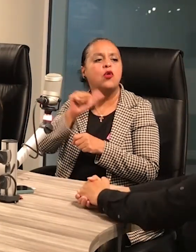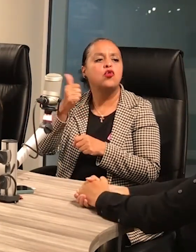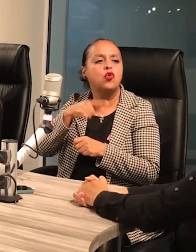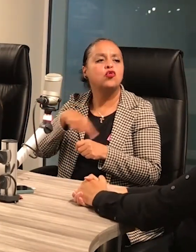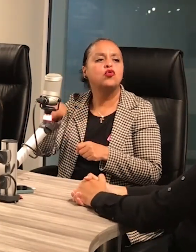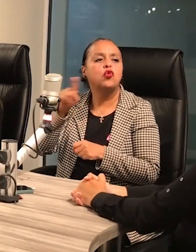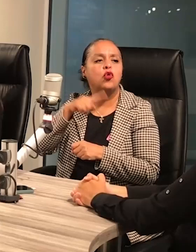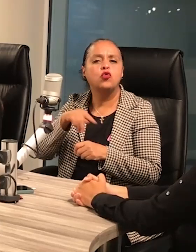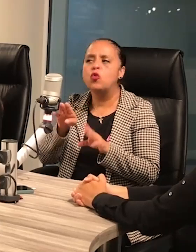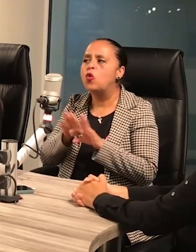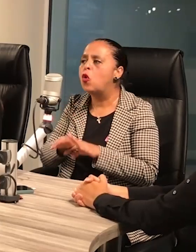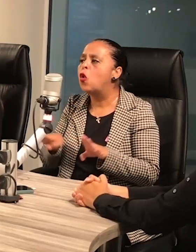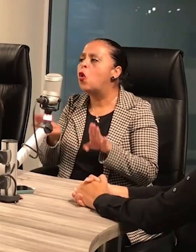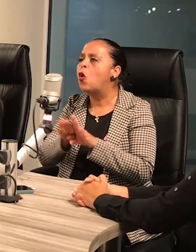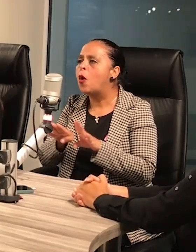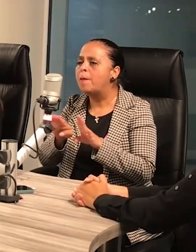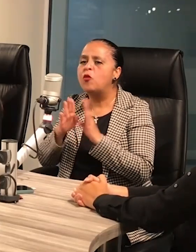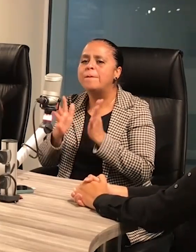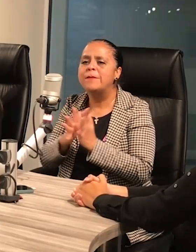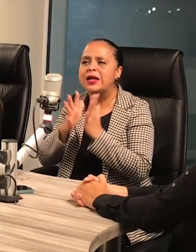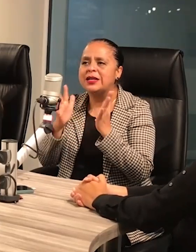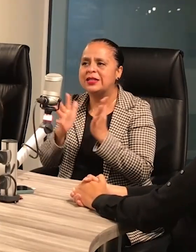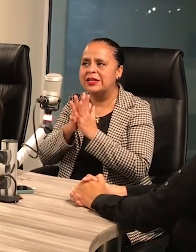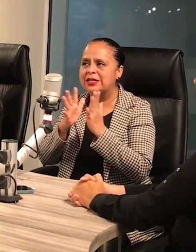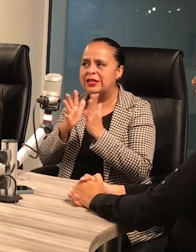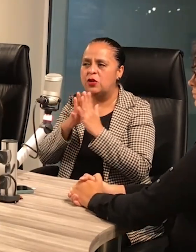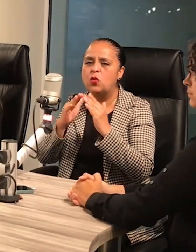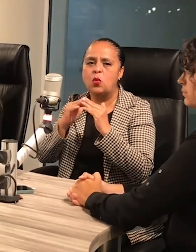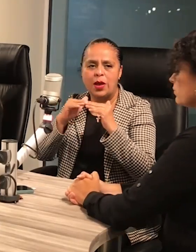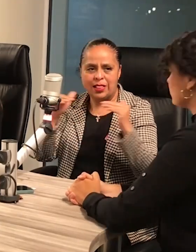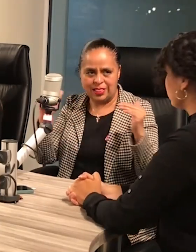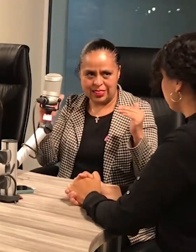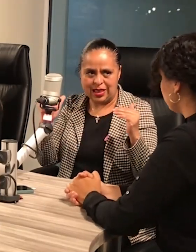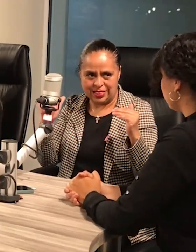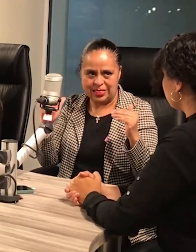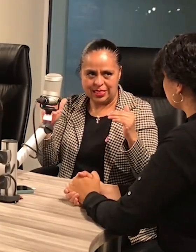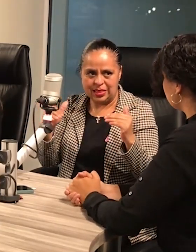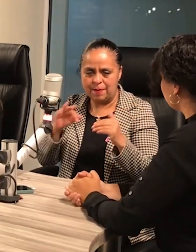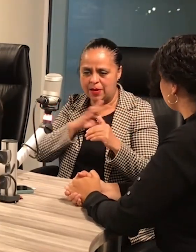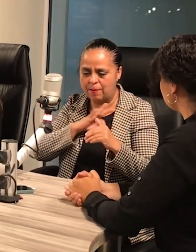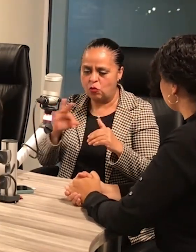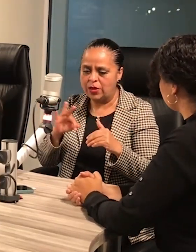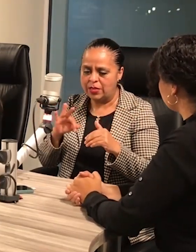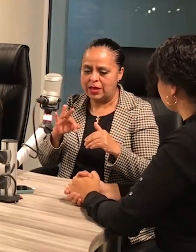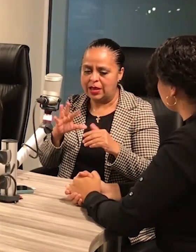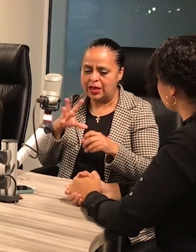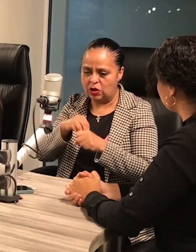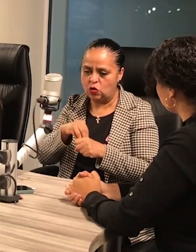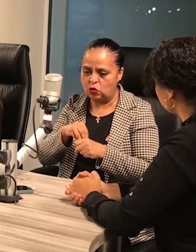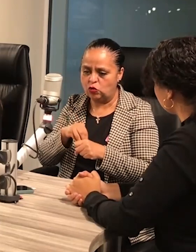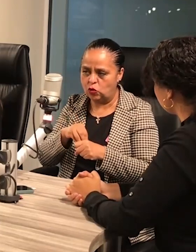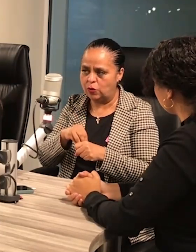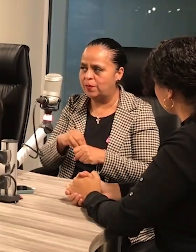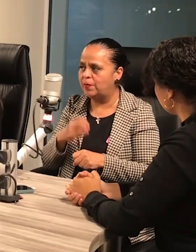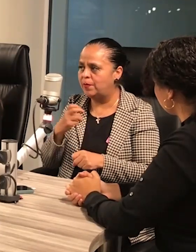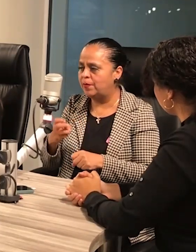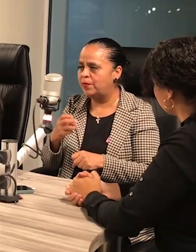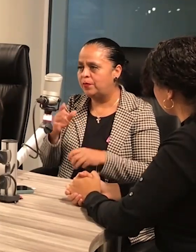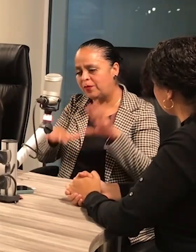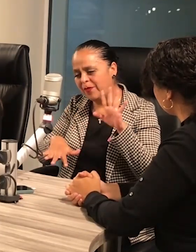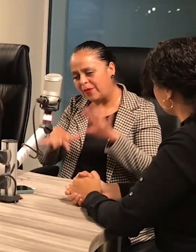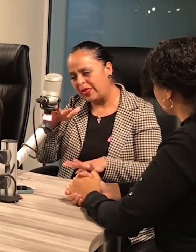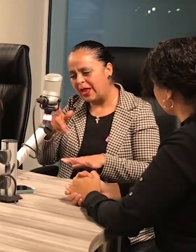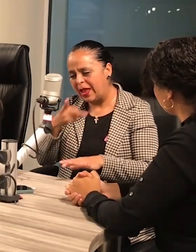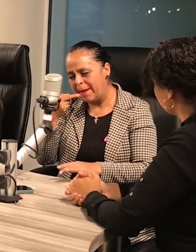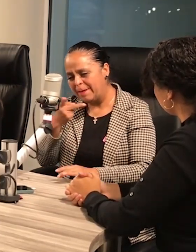¿no? ¿Cómo participamos en igualdad de condiciones para que realmente exista y se genere esta inclusión? A veces